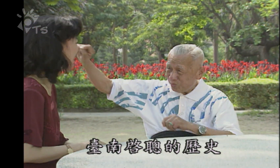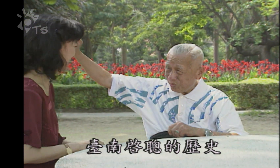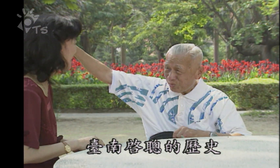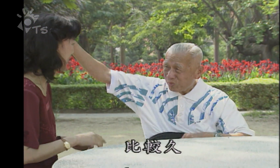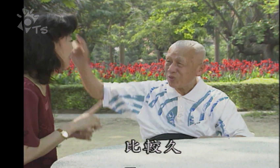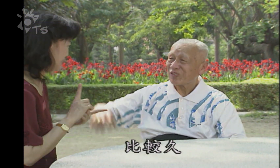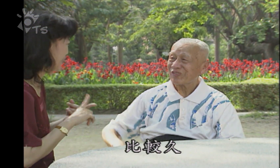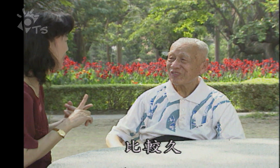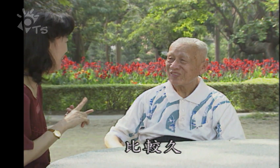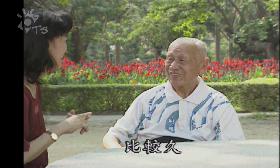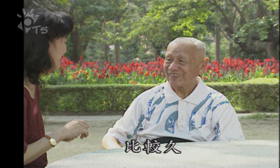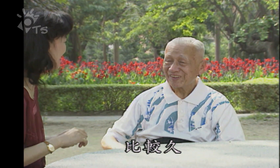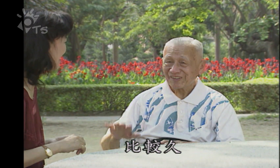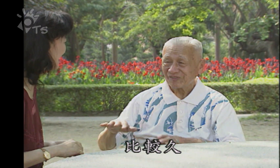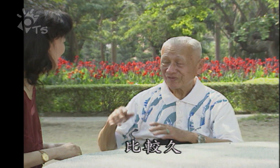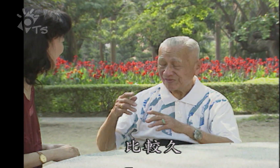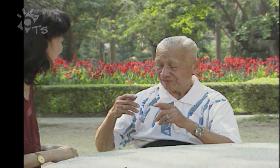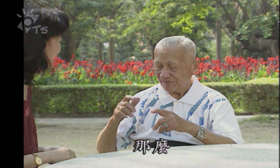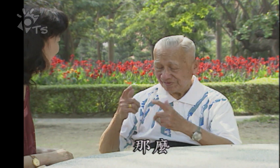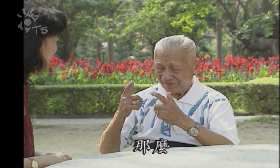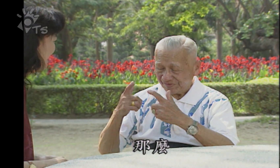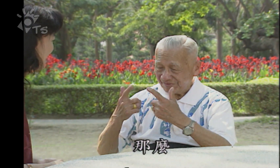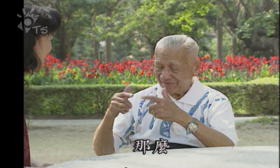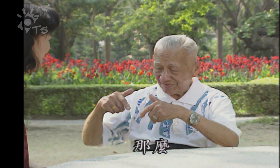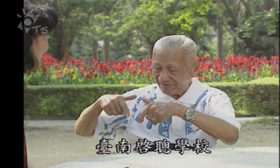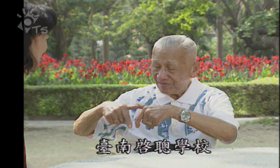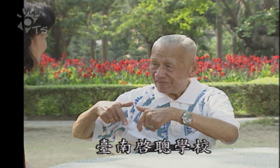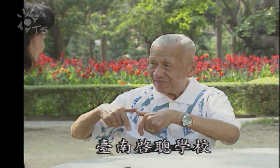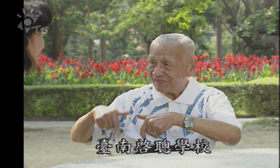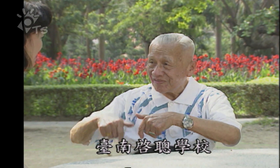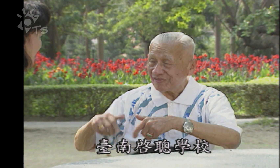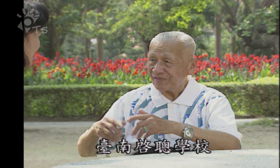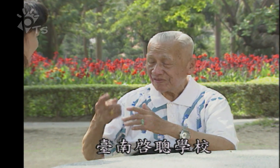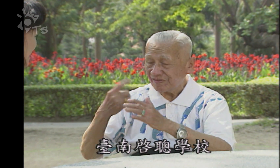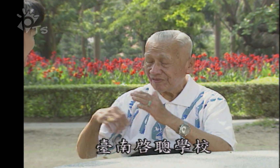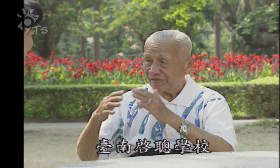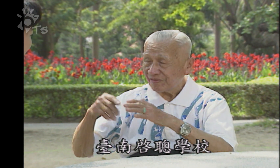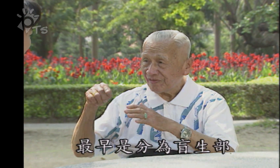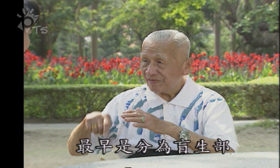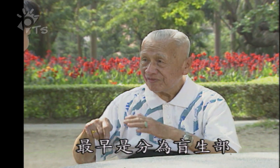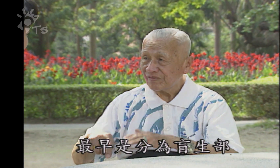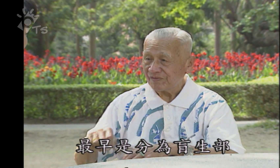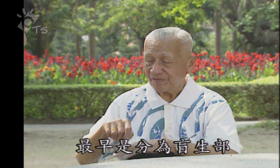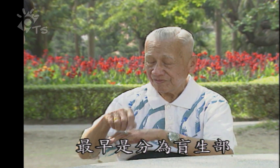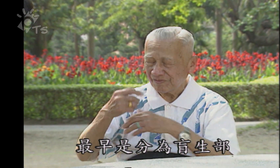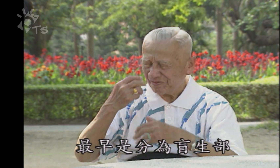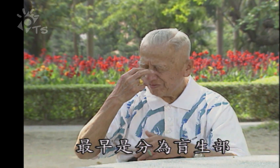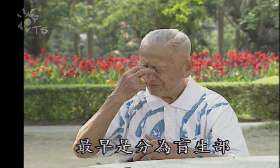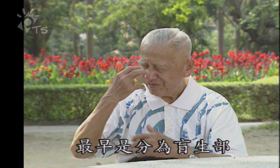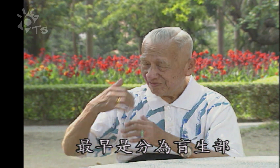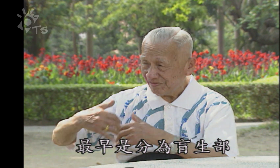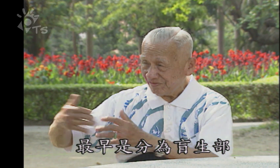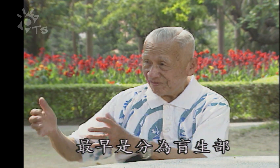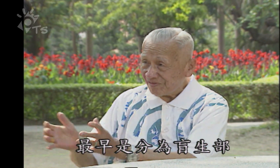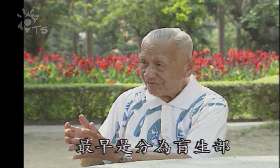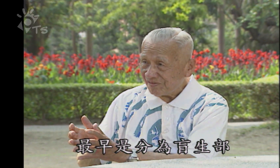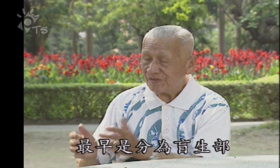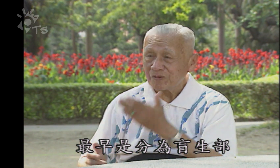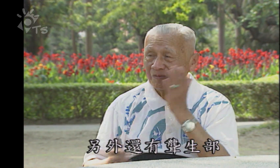较久。那么台南启聪学校啊，最早是分为这个盲生部，另外呢